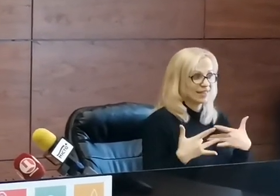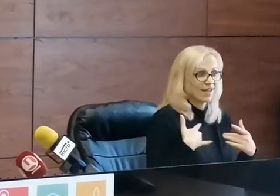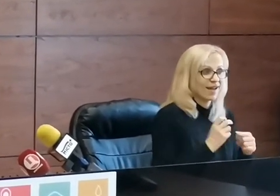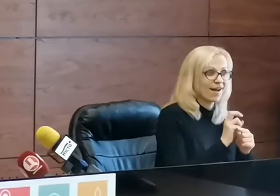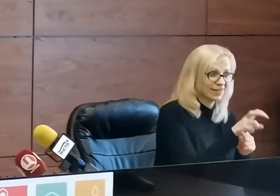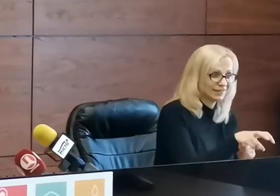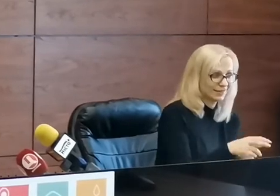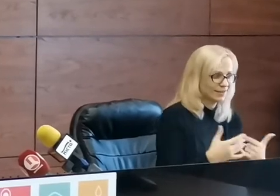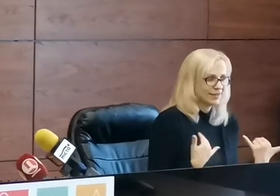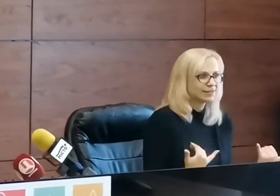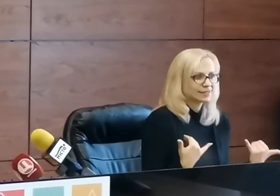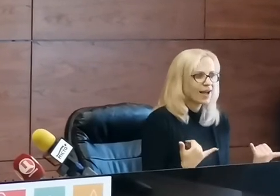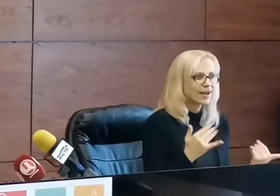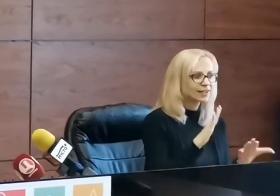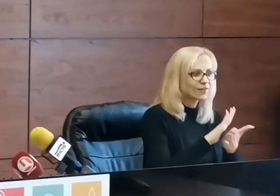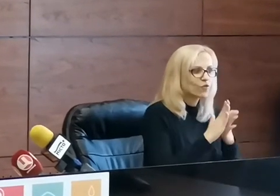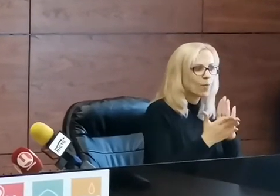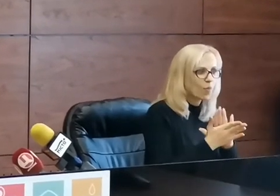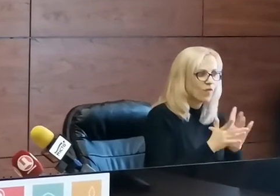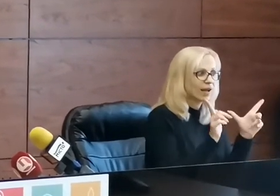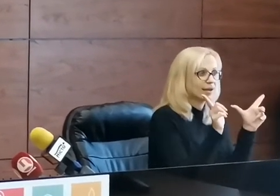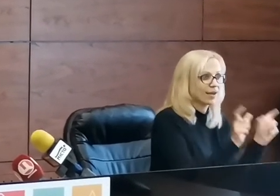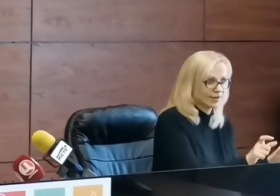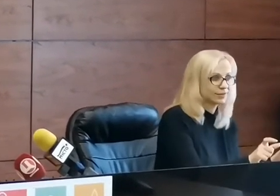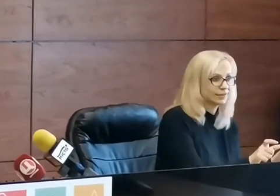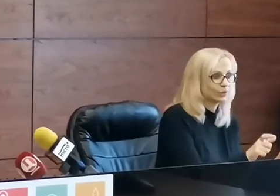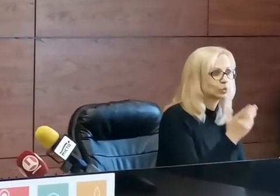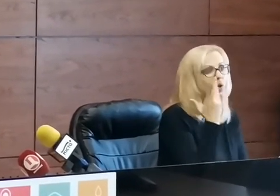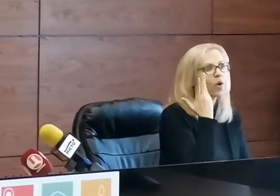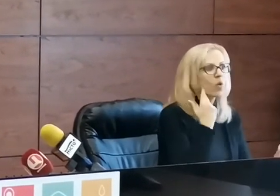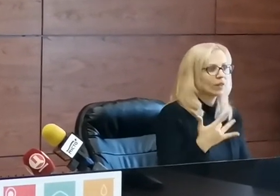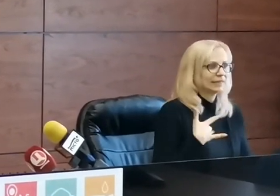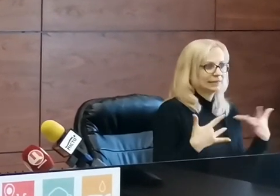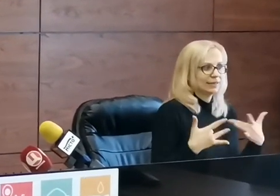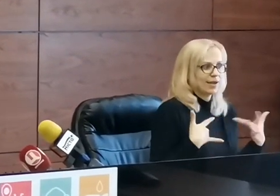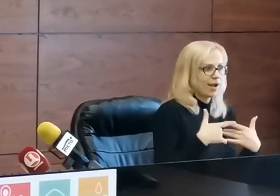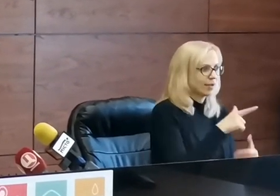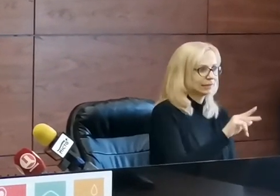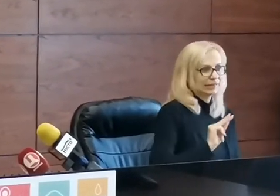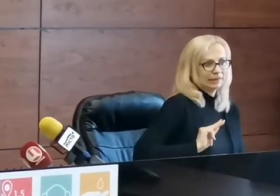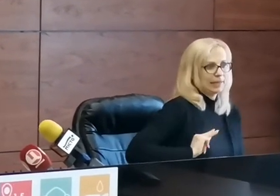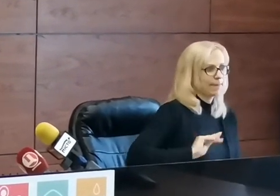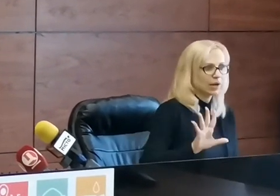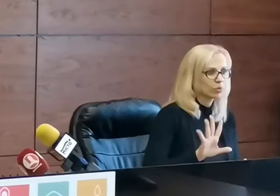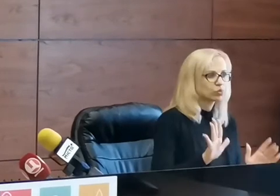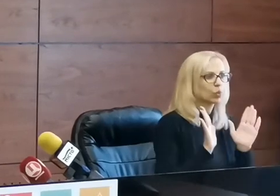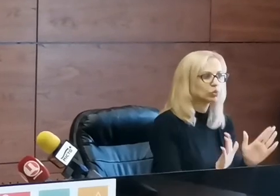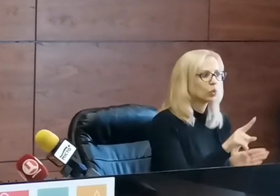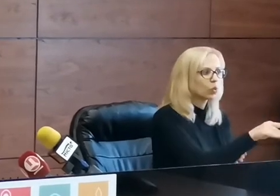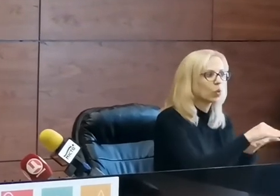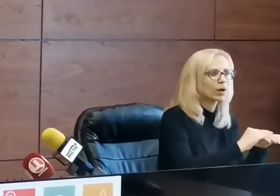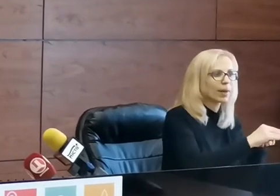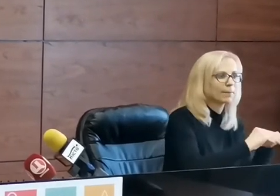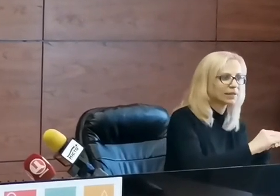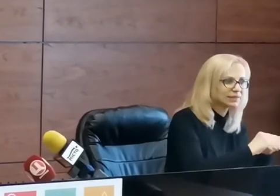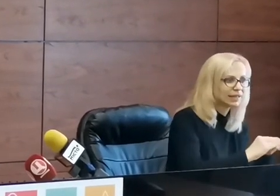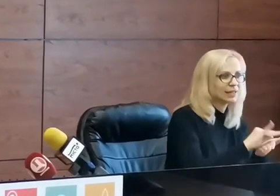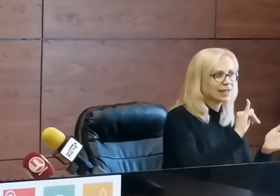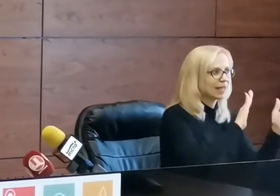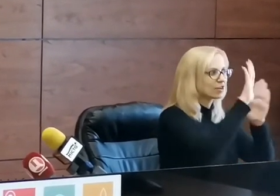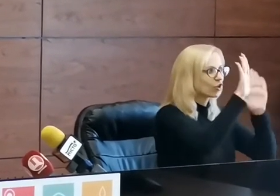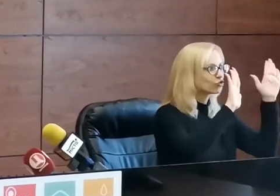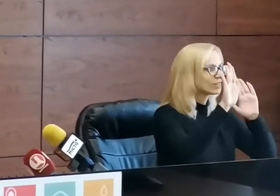Зараз якраз в умовах карантину, коли театр не працює, проходять тільки репетиції, також